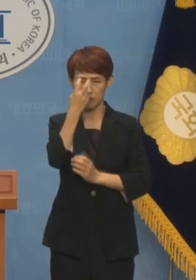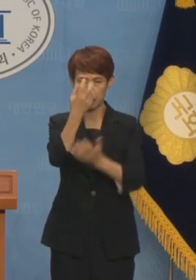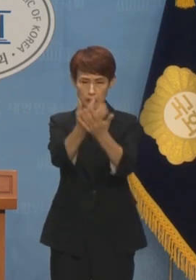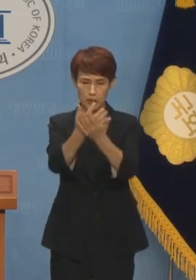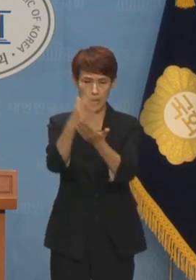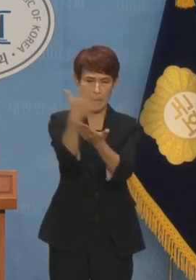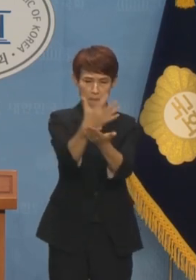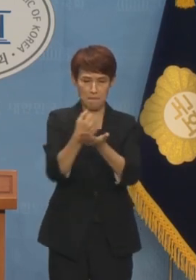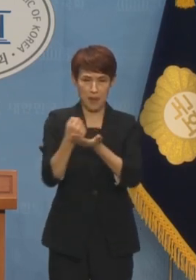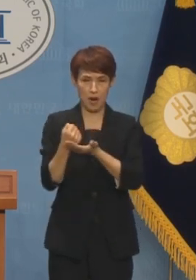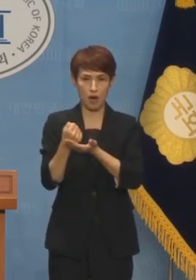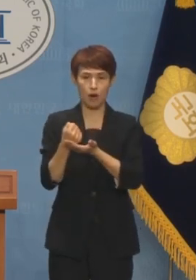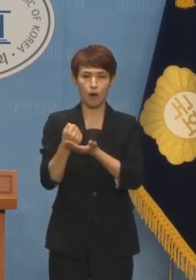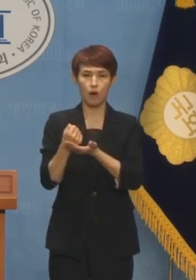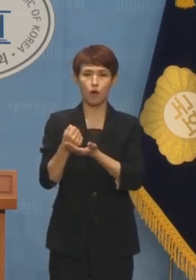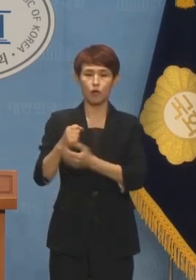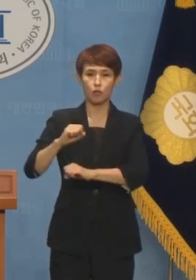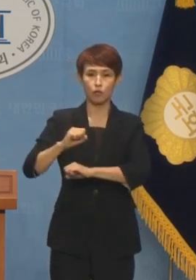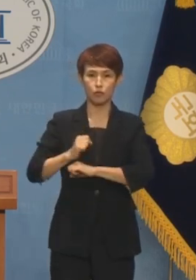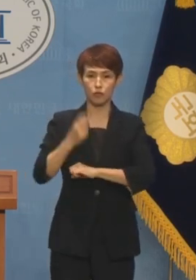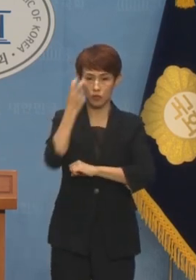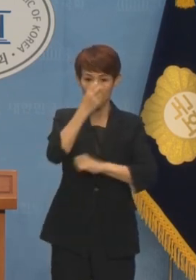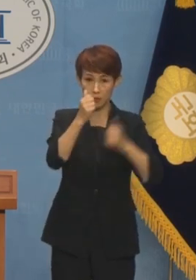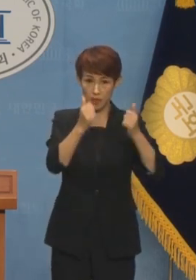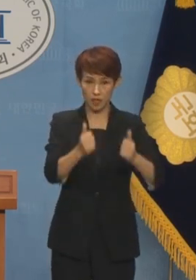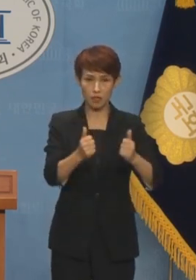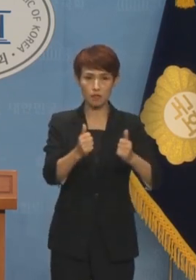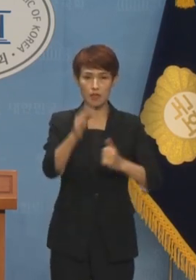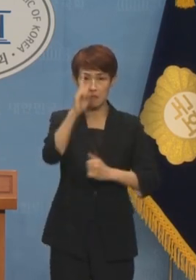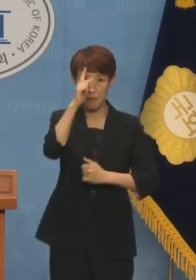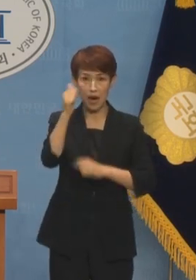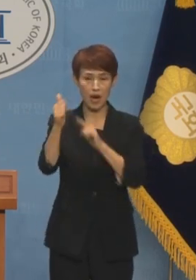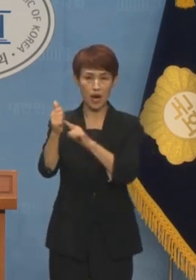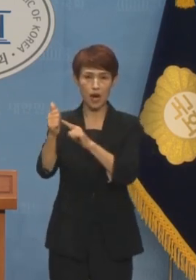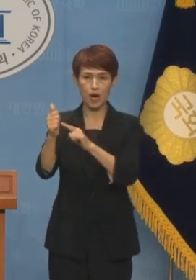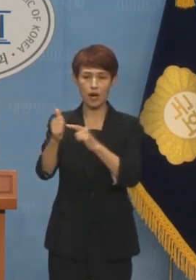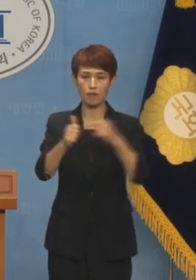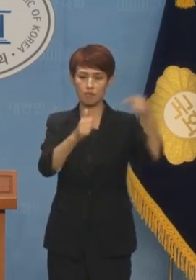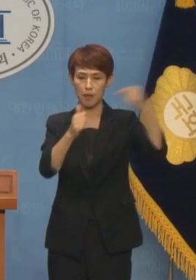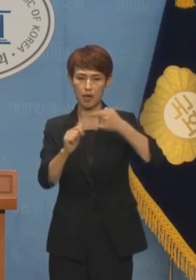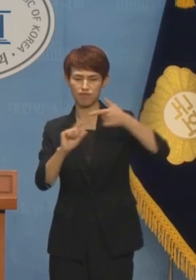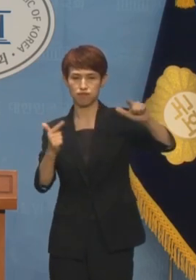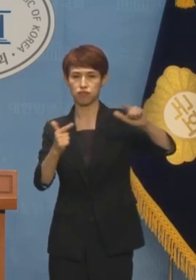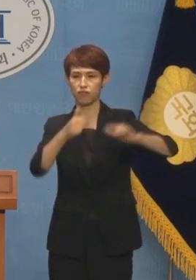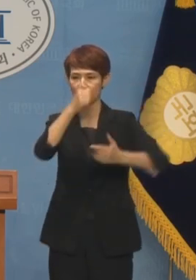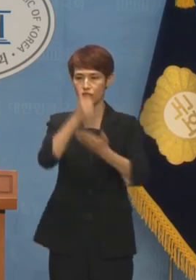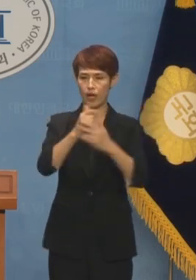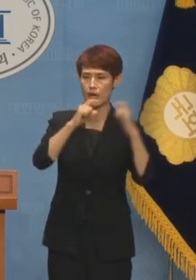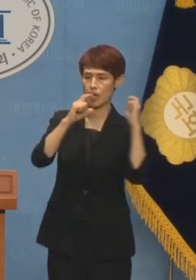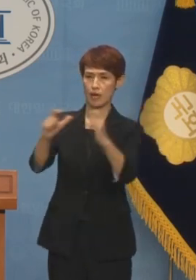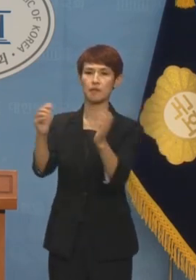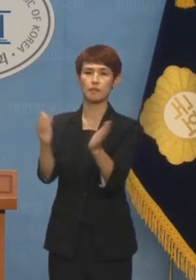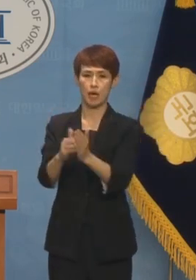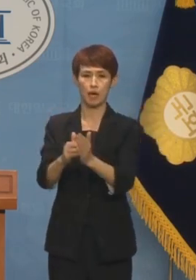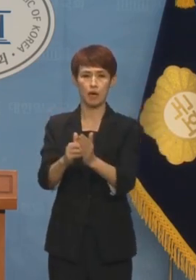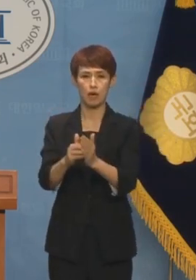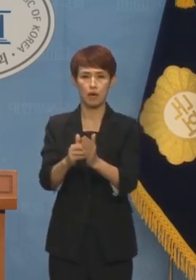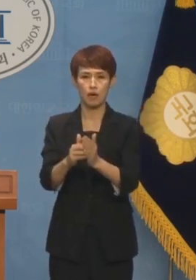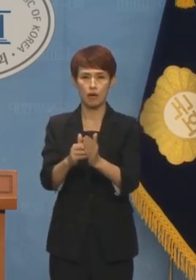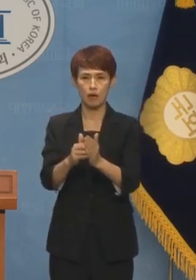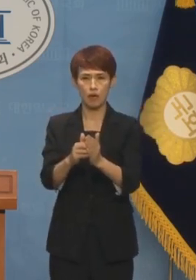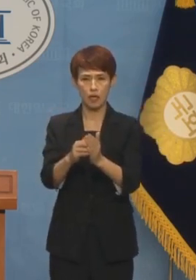군 검찰은 박정훈 대령을 집단 항명 수괴 혐의로 입건하며 마치